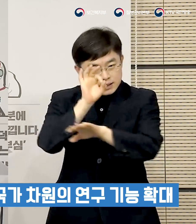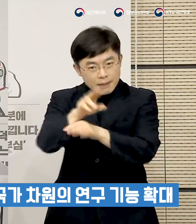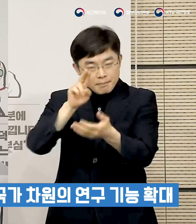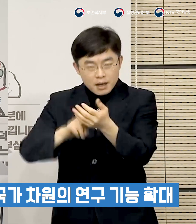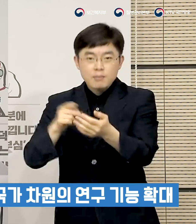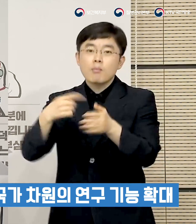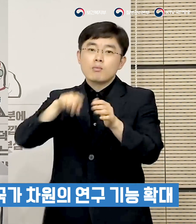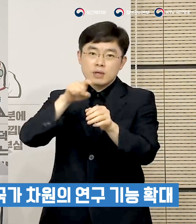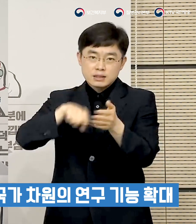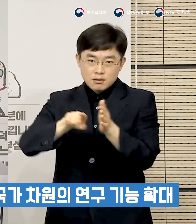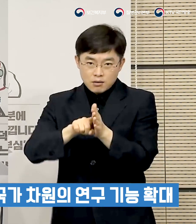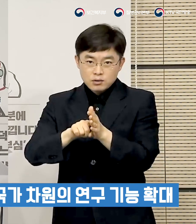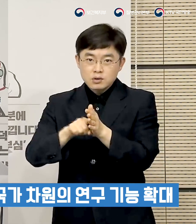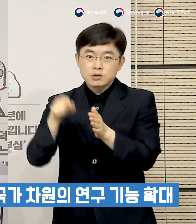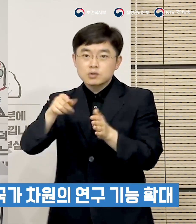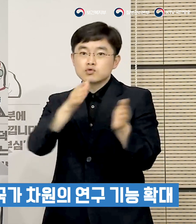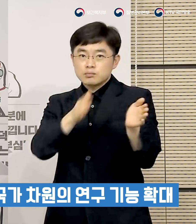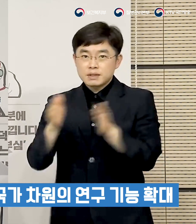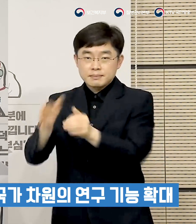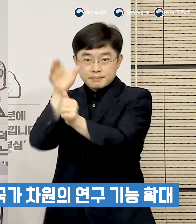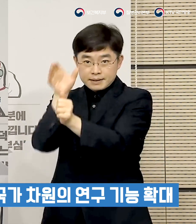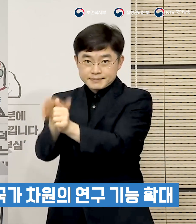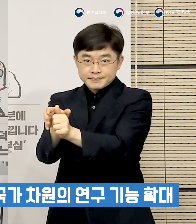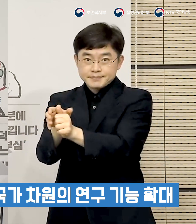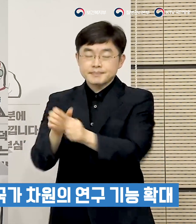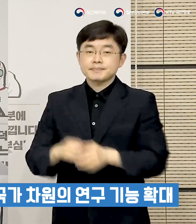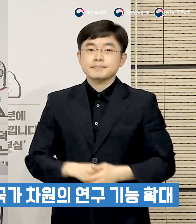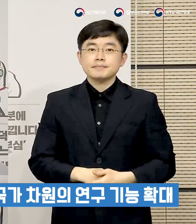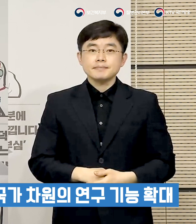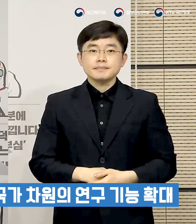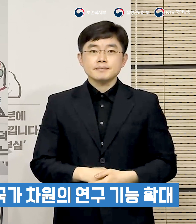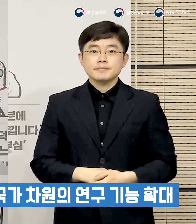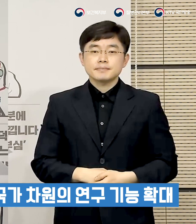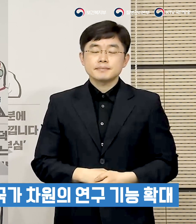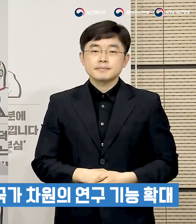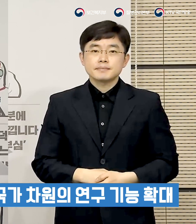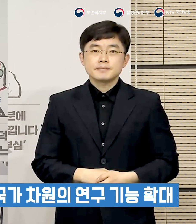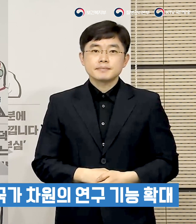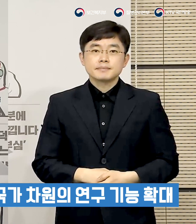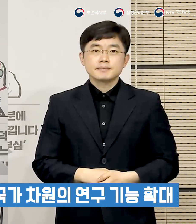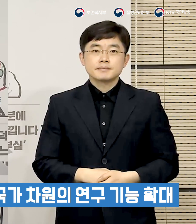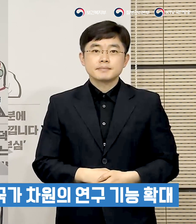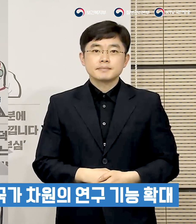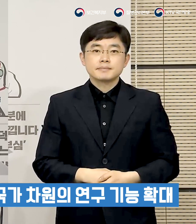체계를 구축하여 국가 차원의 감염병 연구 기능을 대폭 확대할 예정입니다.